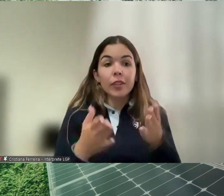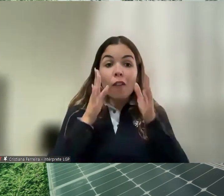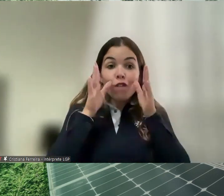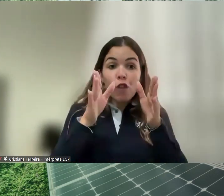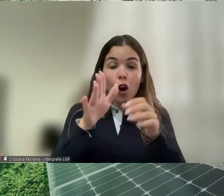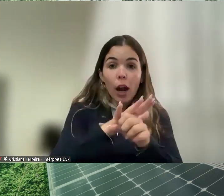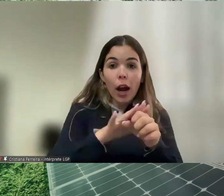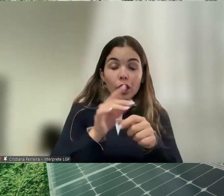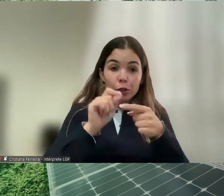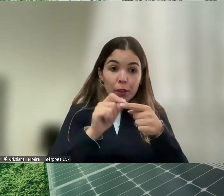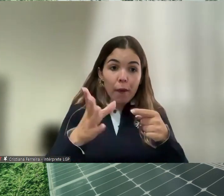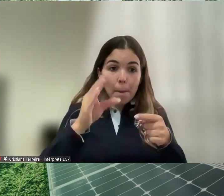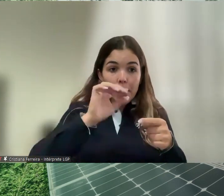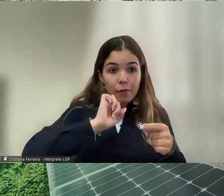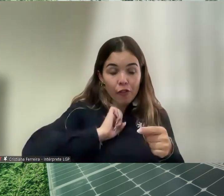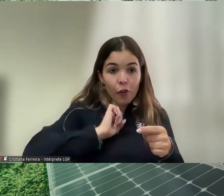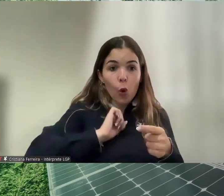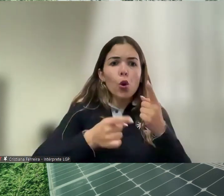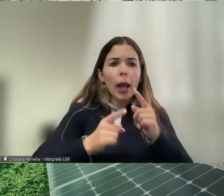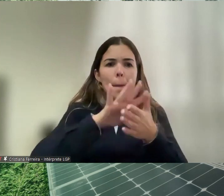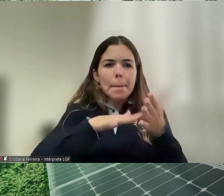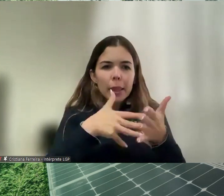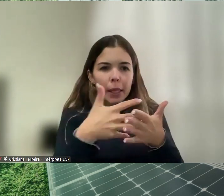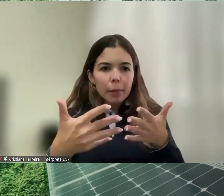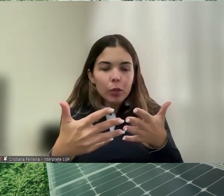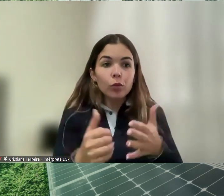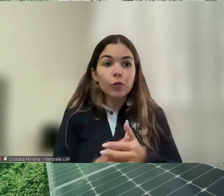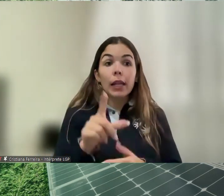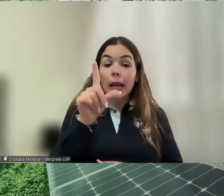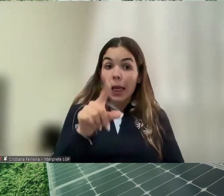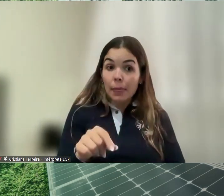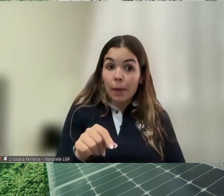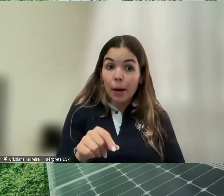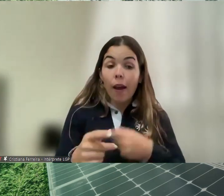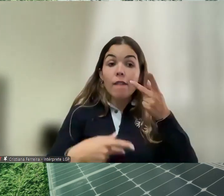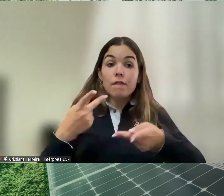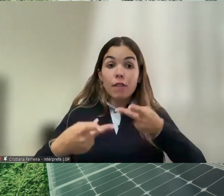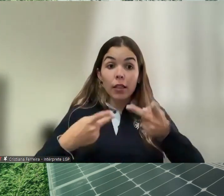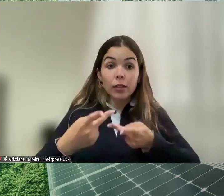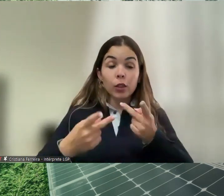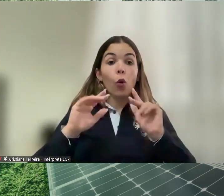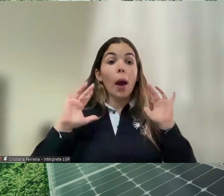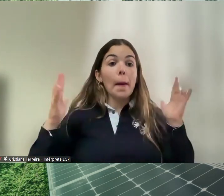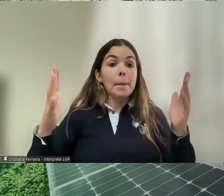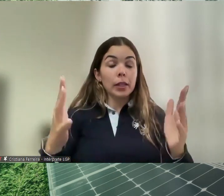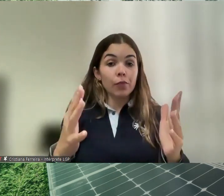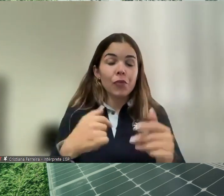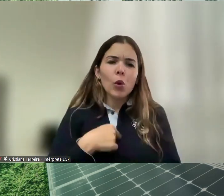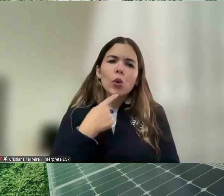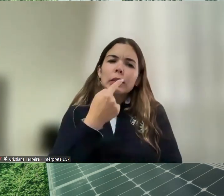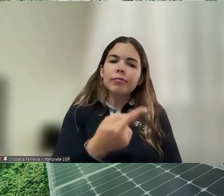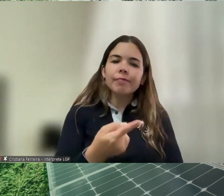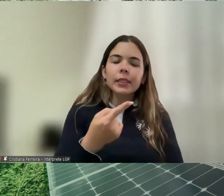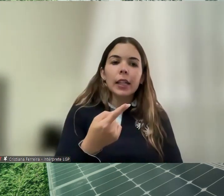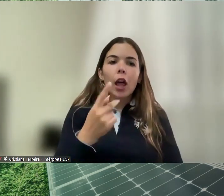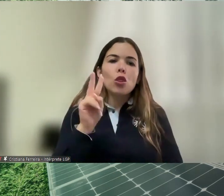específica de trabalho, que é o planeamento e também a avaliação ambiental, diria que aqui há